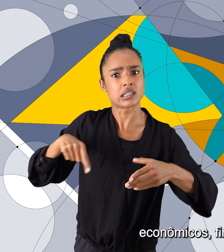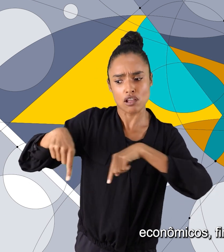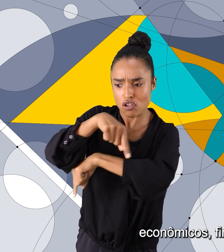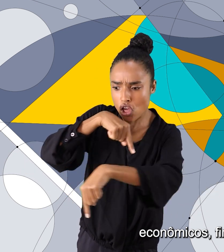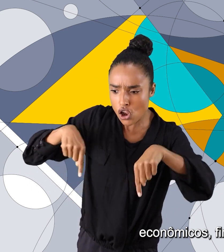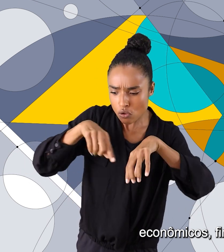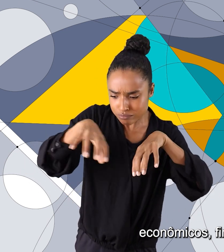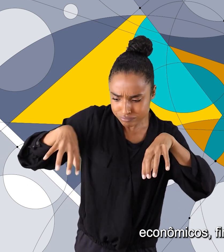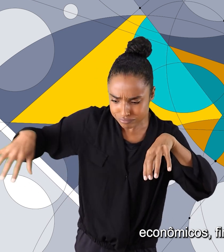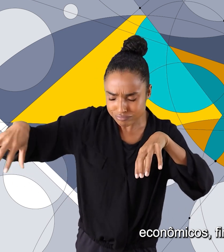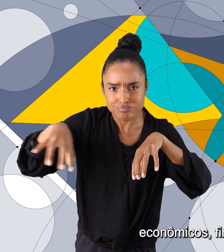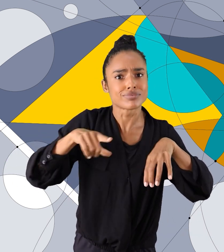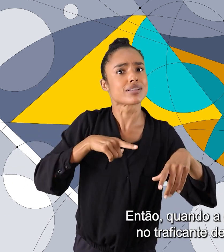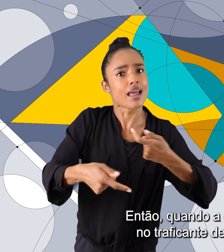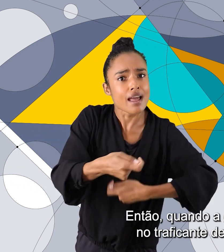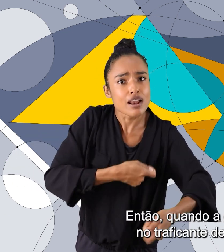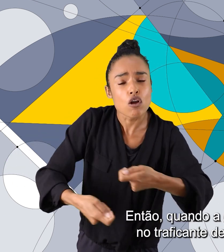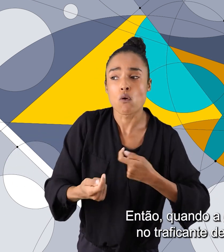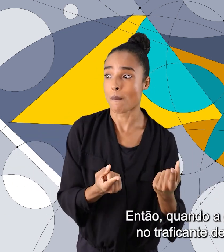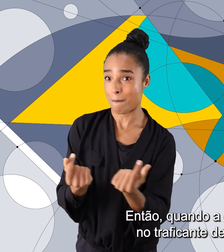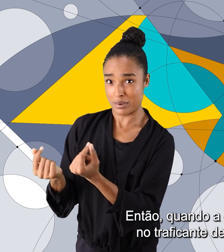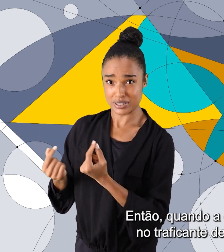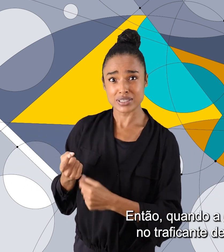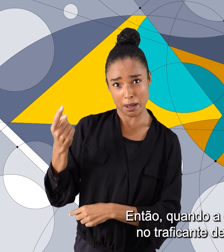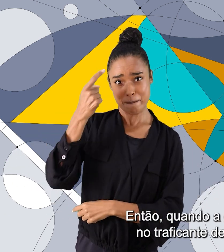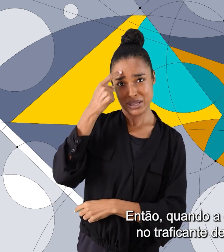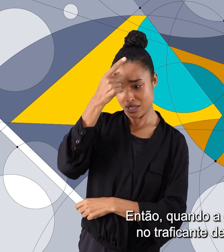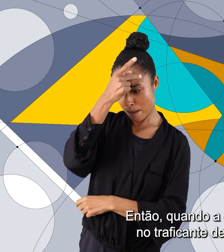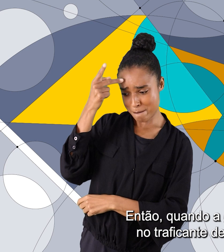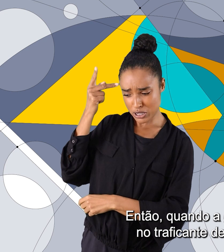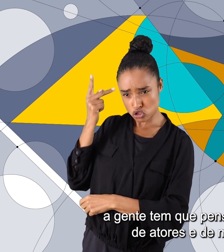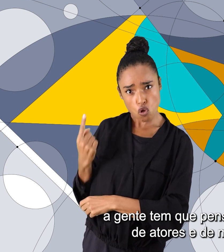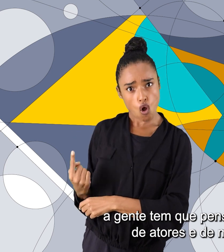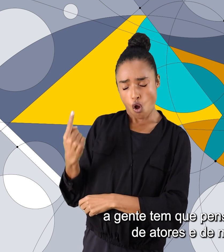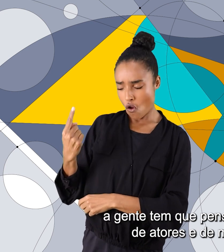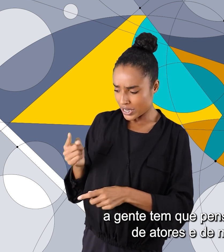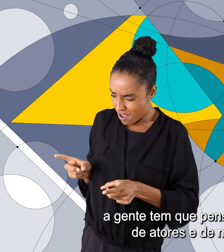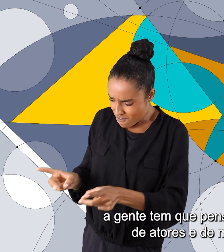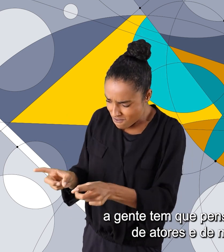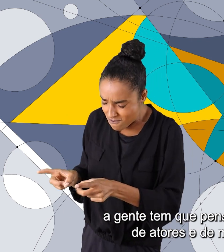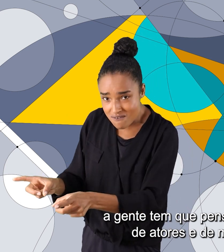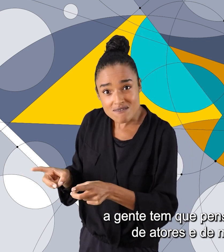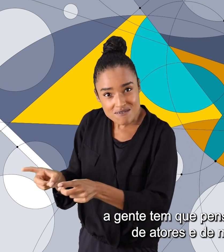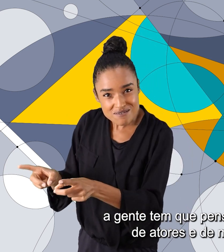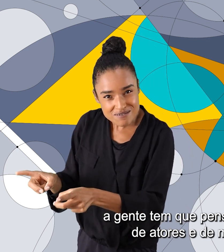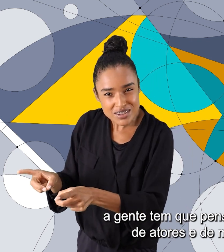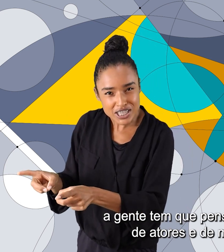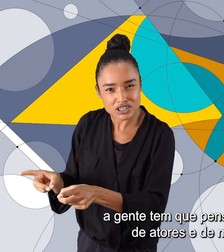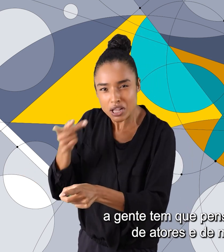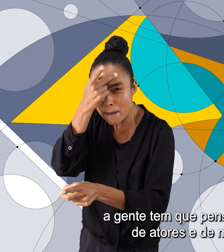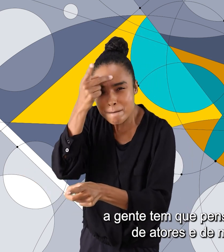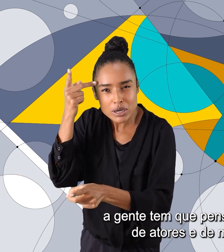logísticos, econômicos, financeiros. Então, quando a gente pensa no traficante de escravos, a gente tem que pensar numa cadeia